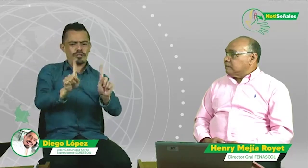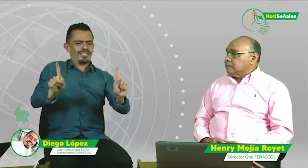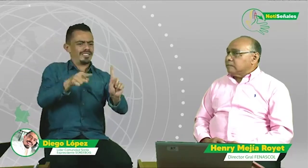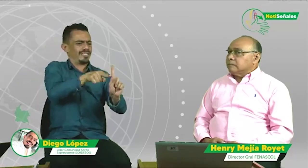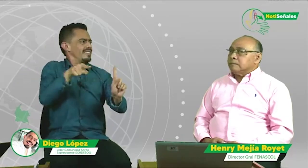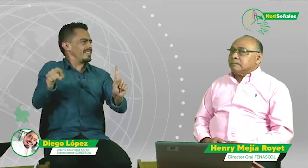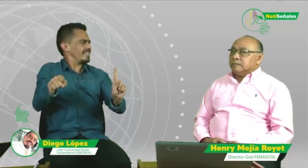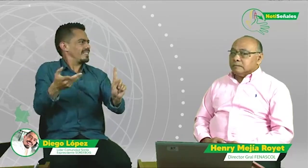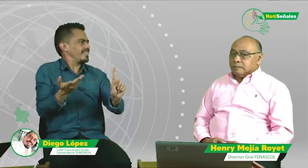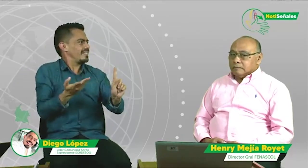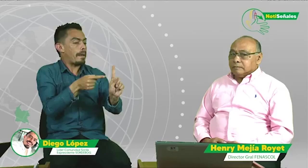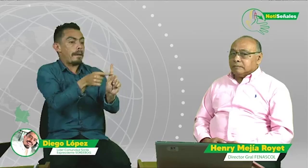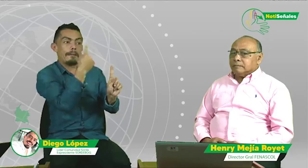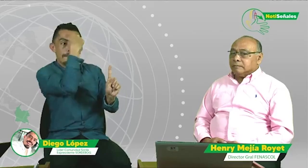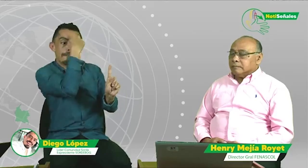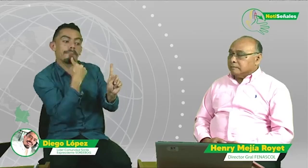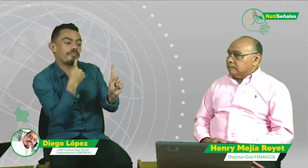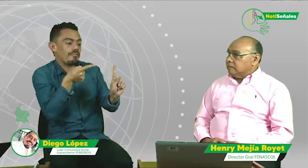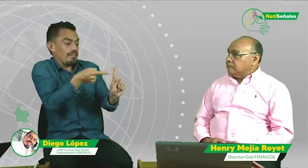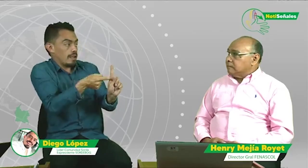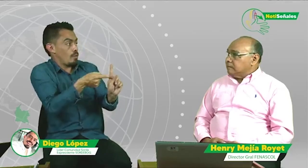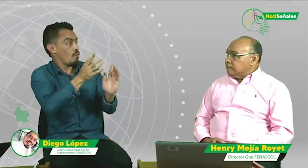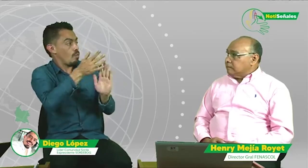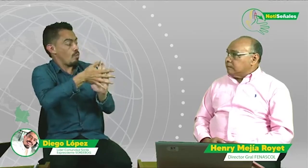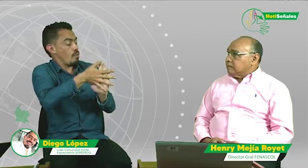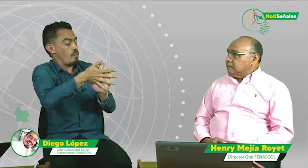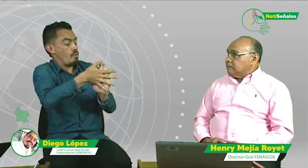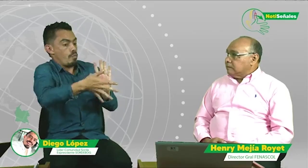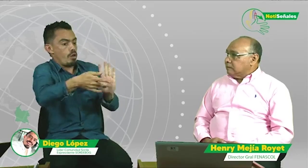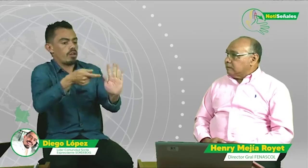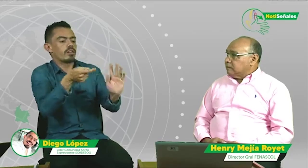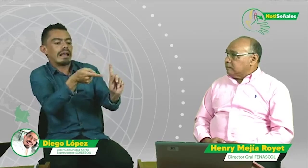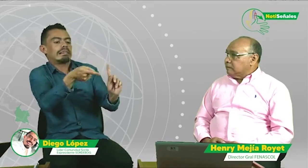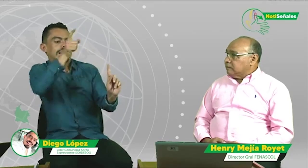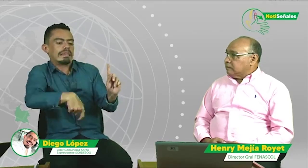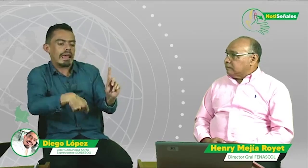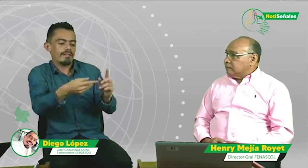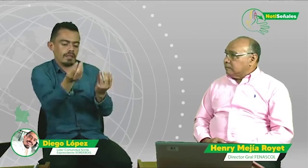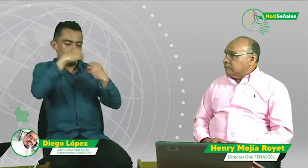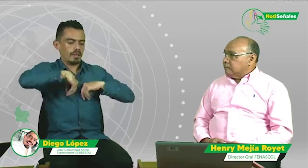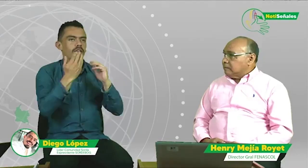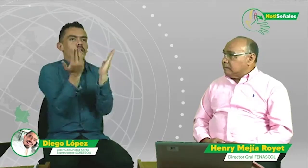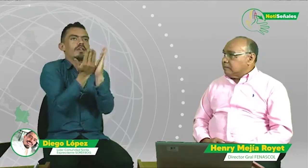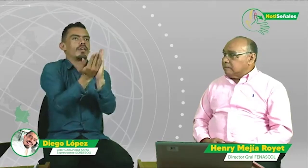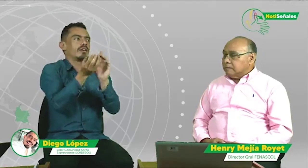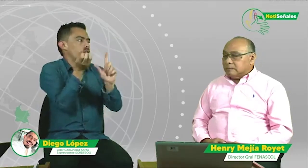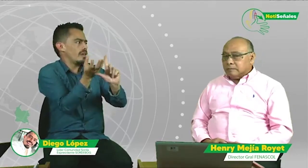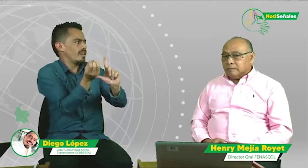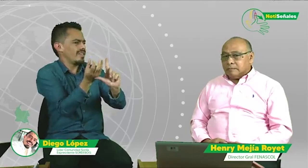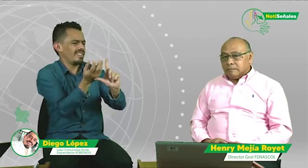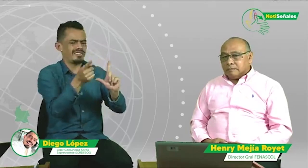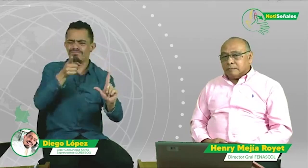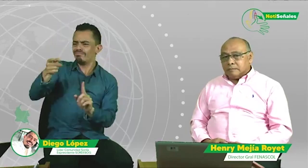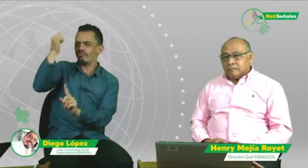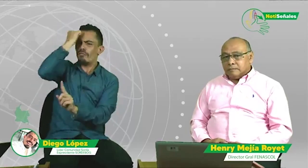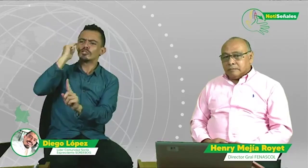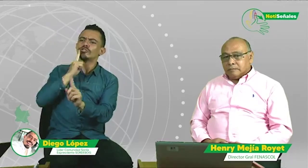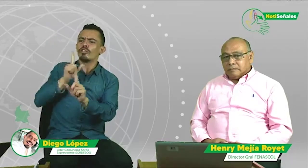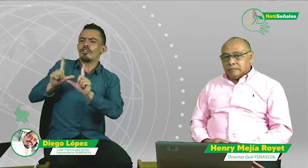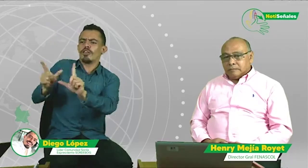como modelos lingüísticos, cuando su perfil es para poder estar como profesor, como docente, pero